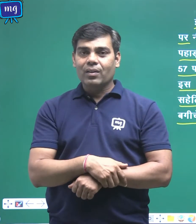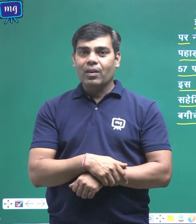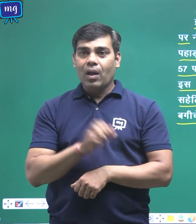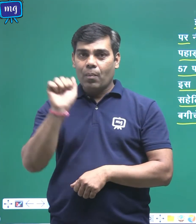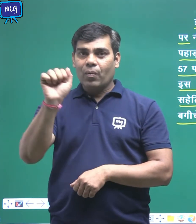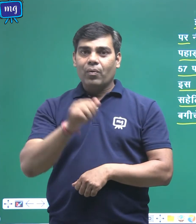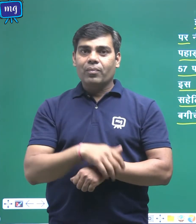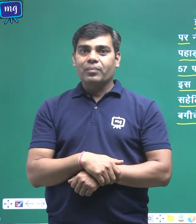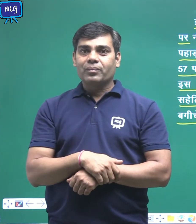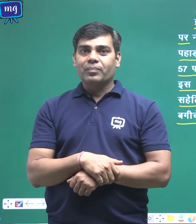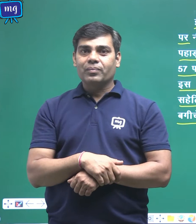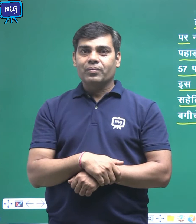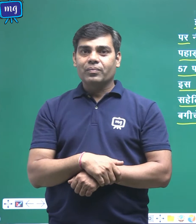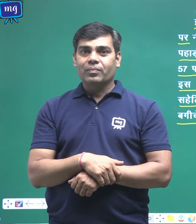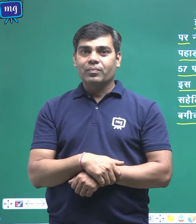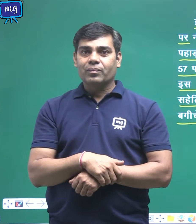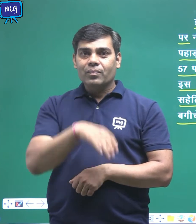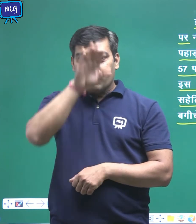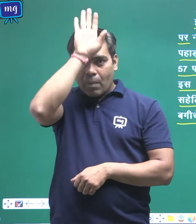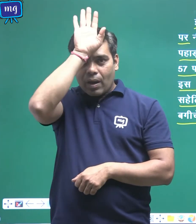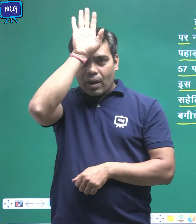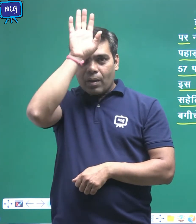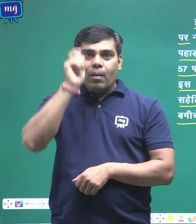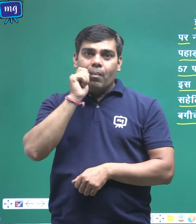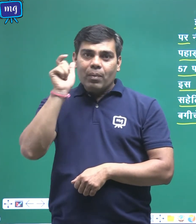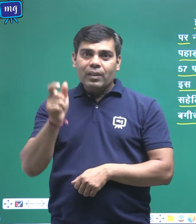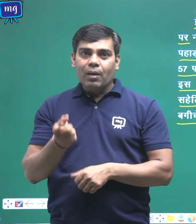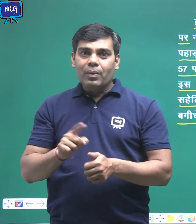आपको महाराणा प्रताप की